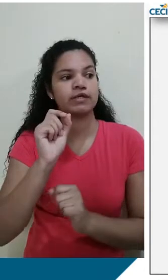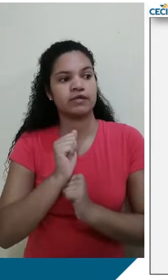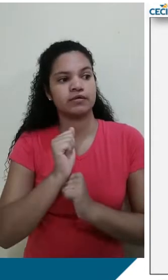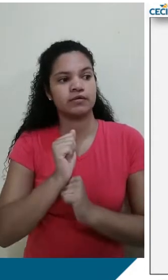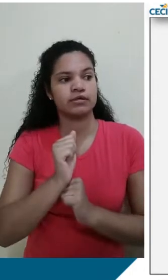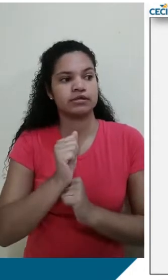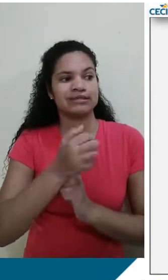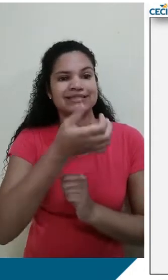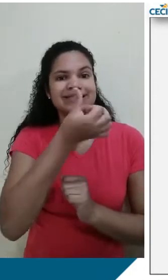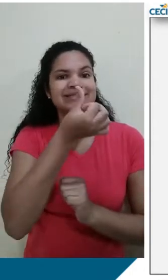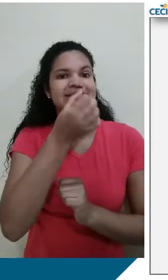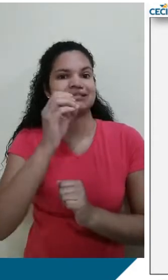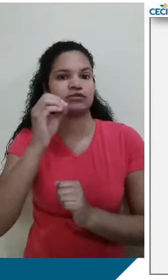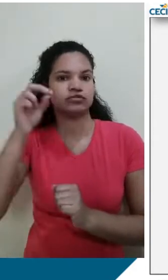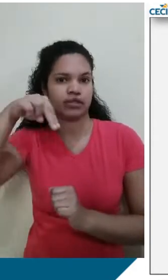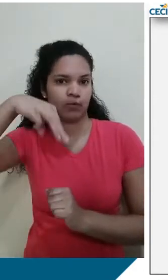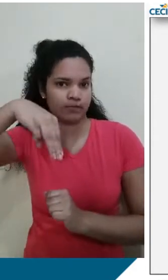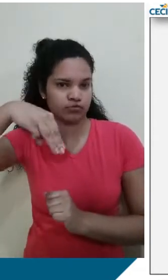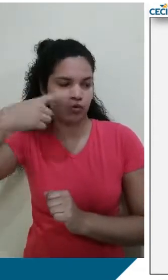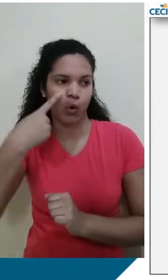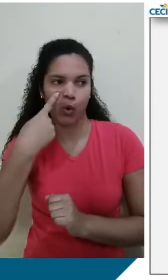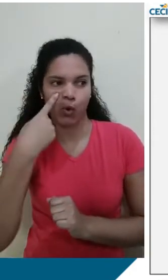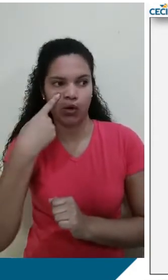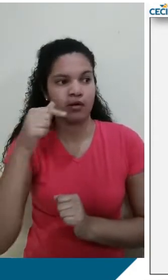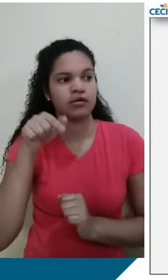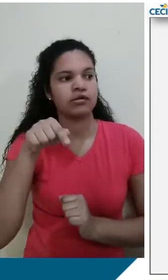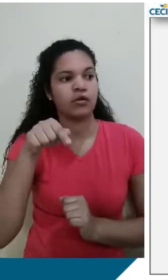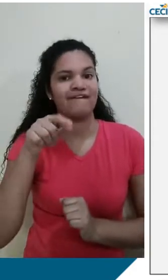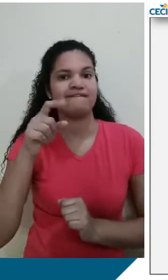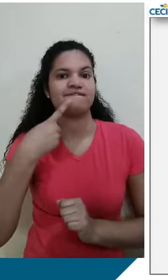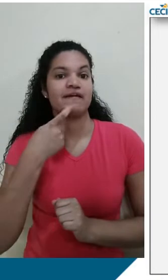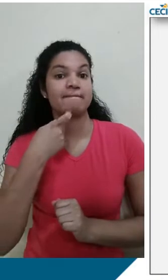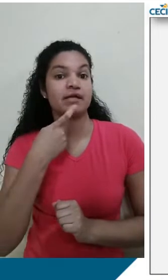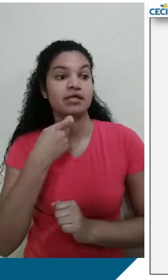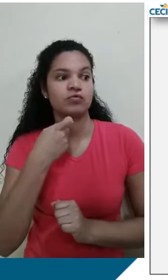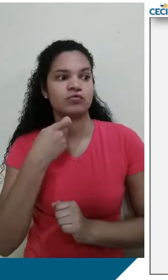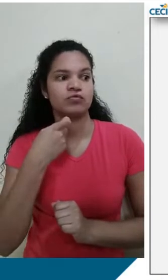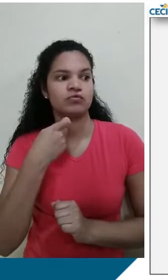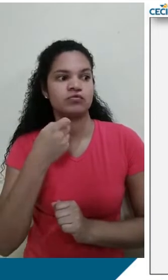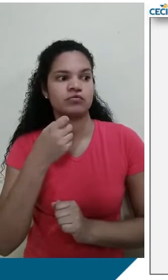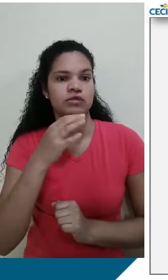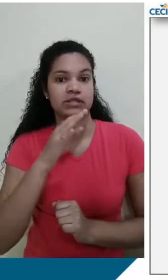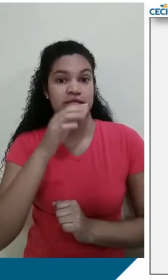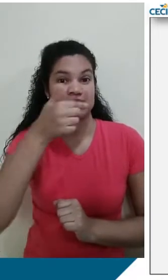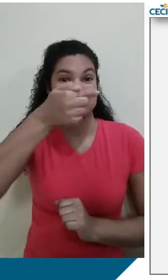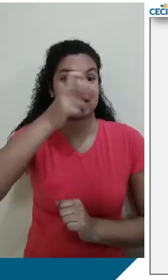de 600 nanômetros. Nesse caso, o pigmento vermelho é ativado